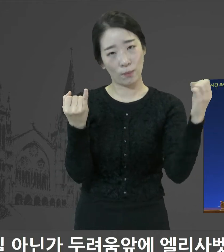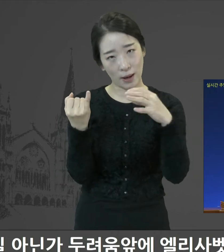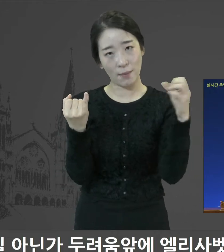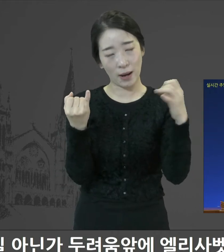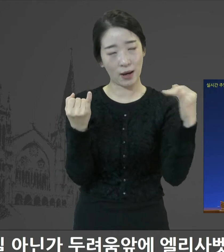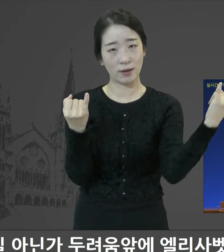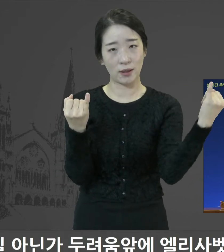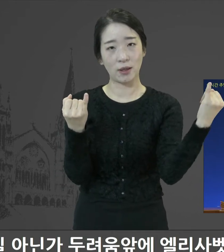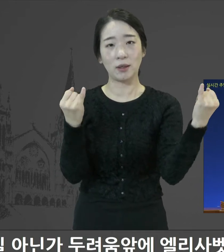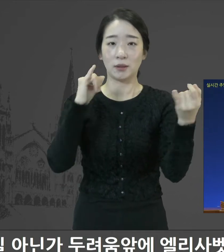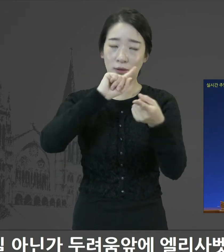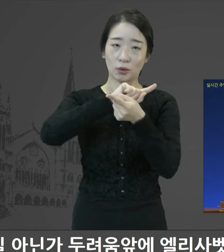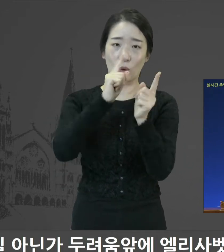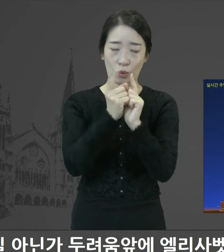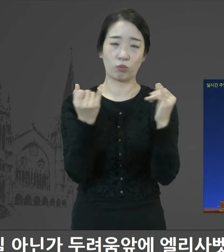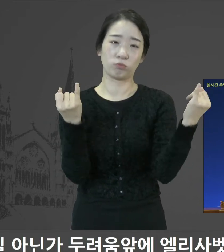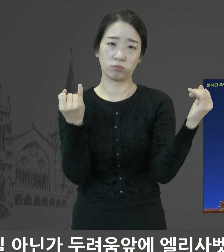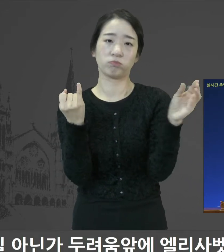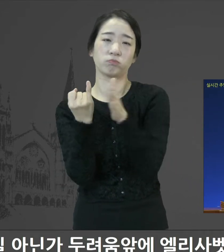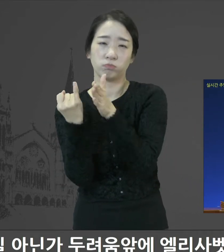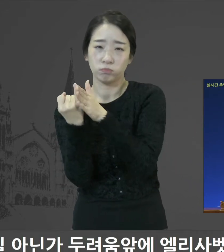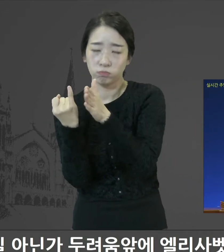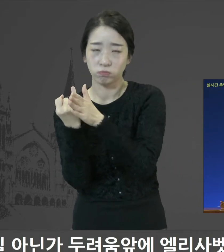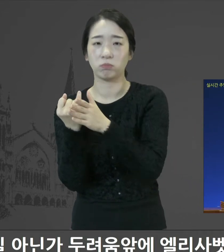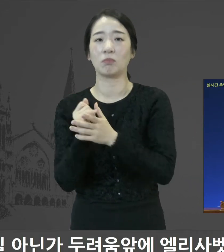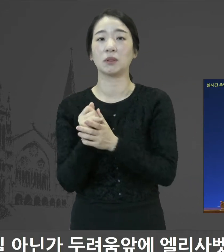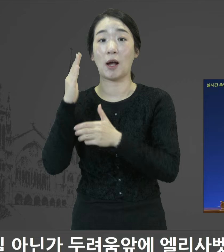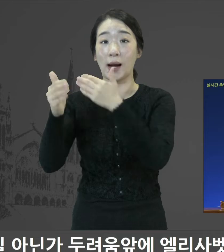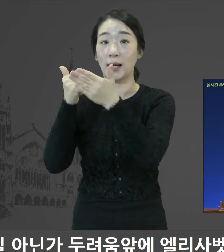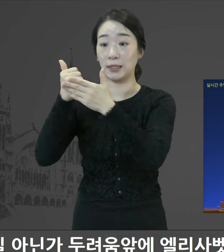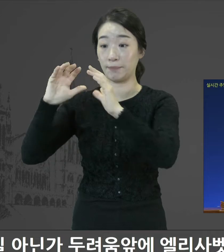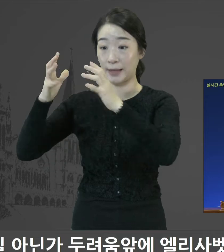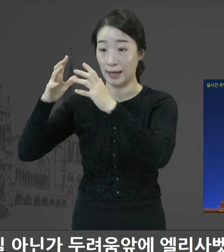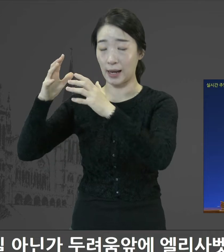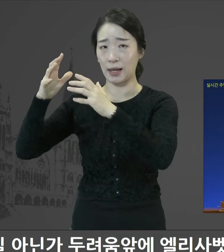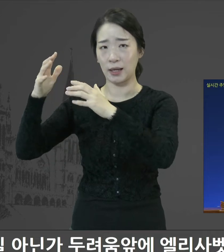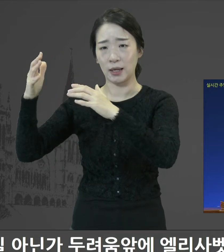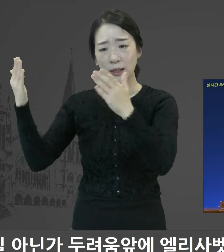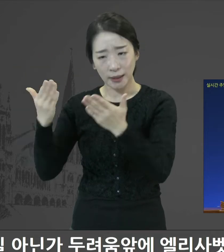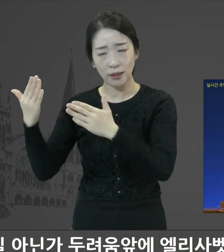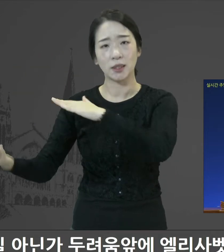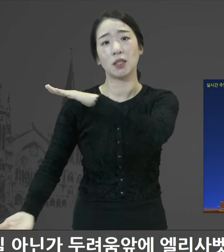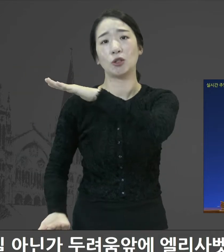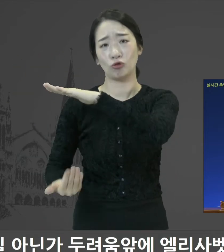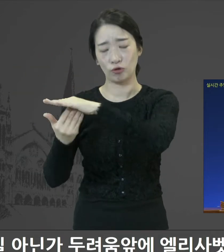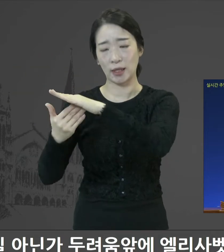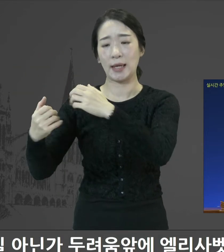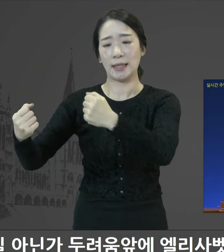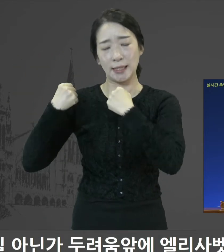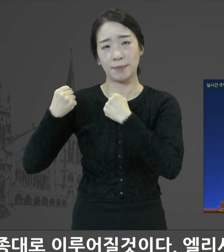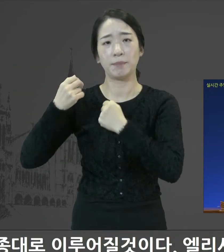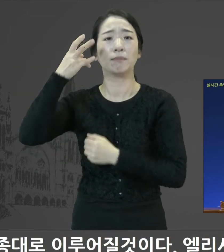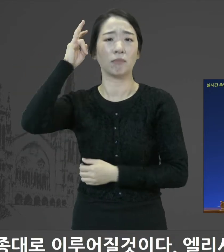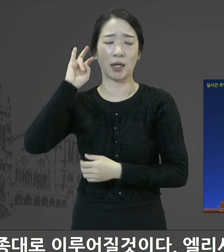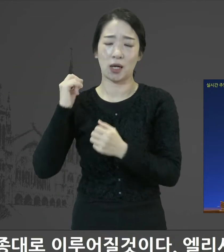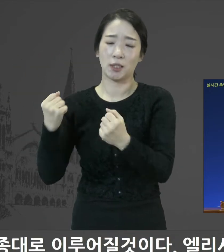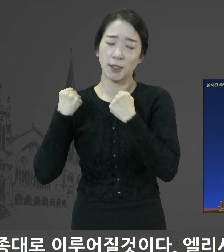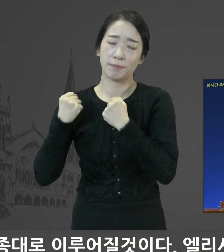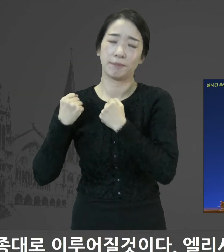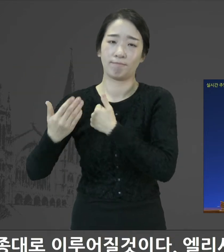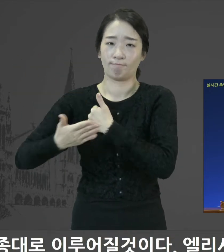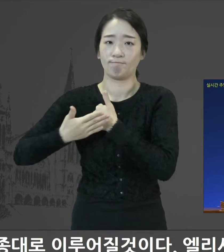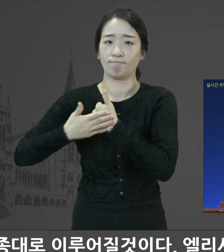충만한 모습은 하나님 나라의 일을 이루는데 적지 않은 힘과 능력이 되었다는